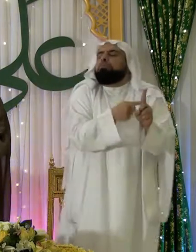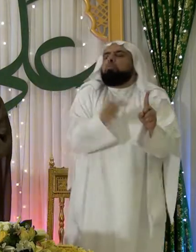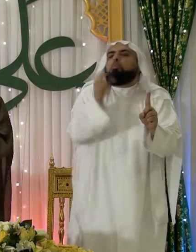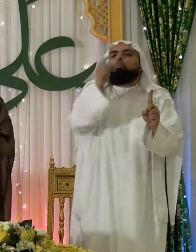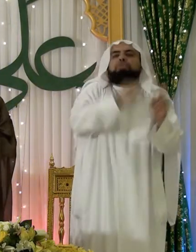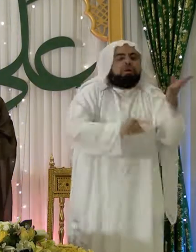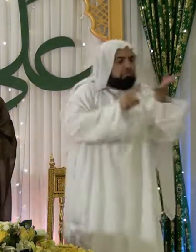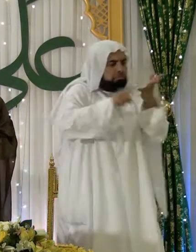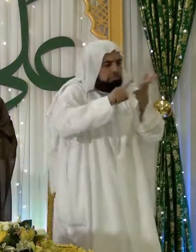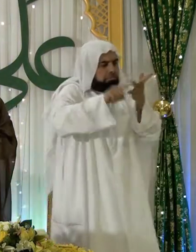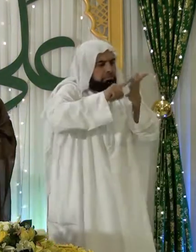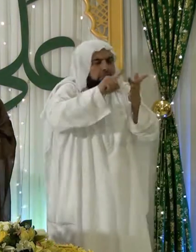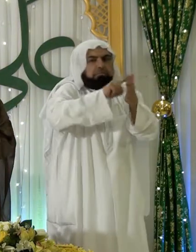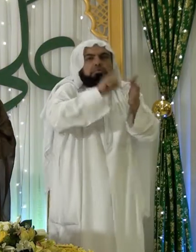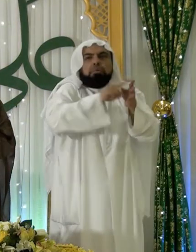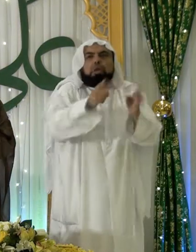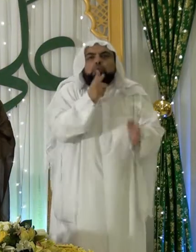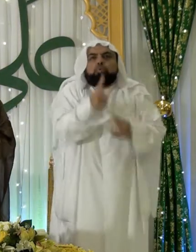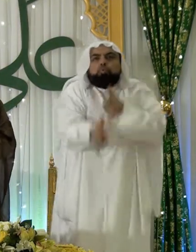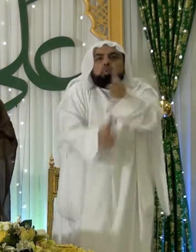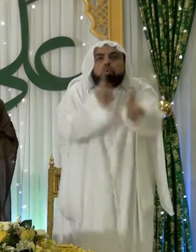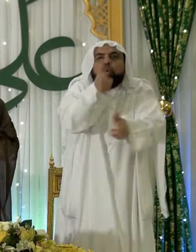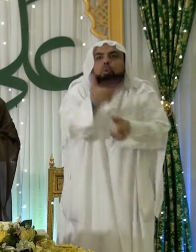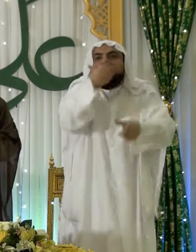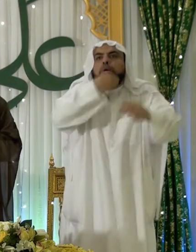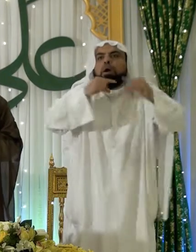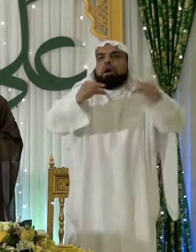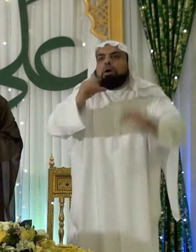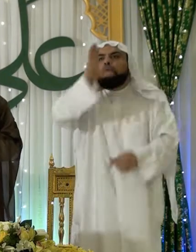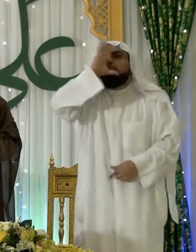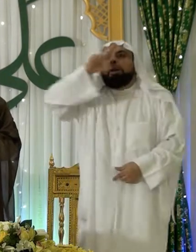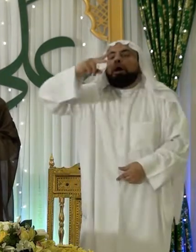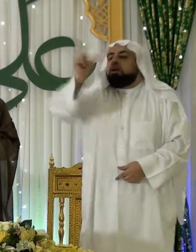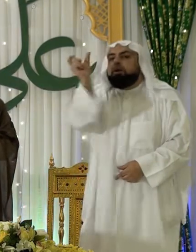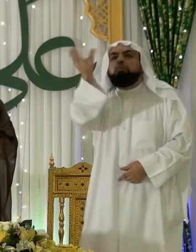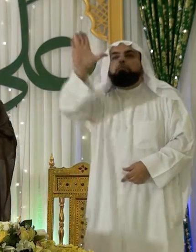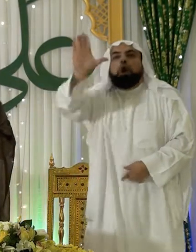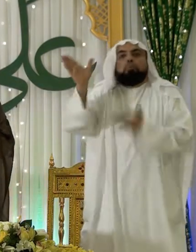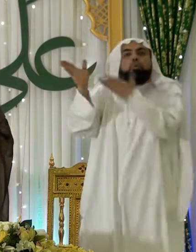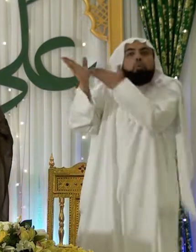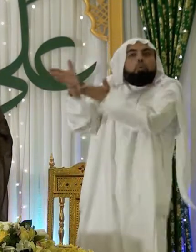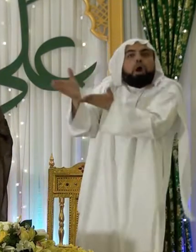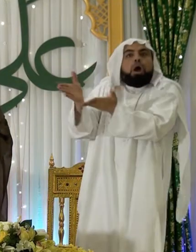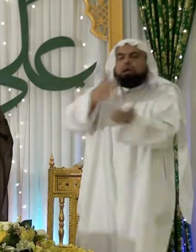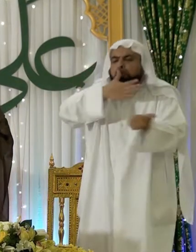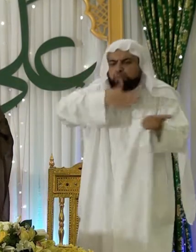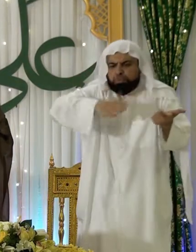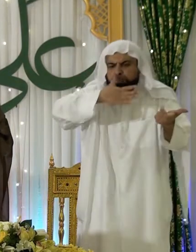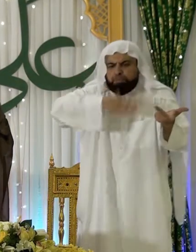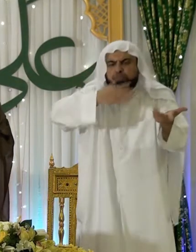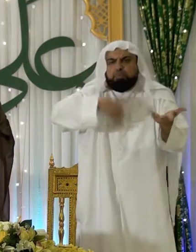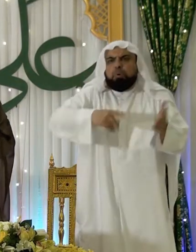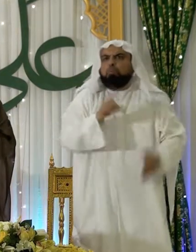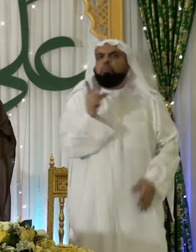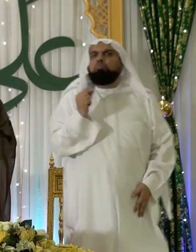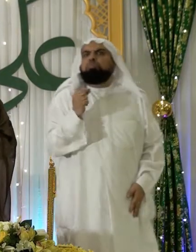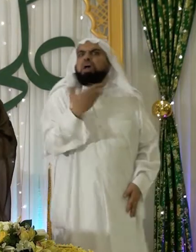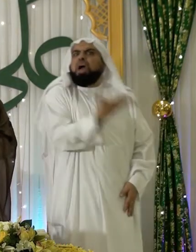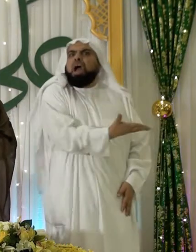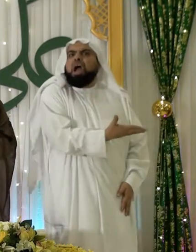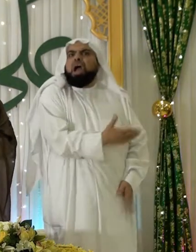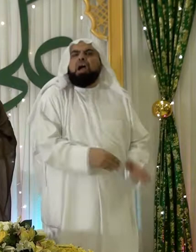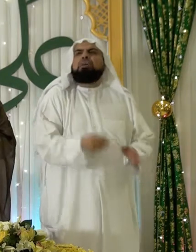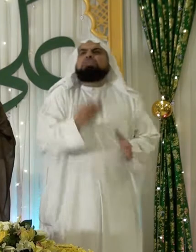يريد أن يشيد بعلي ويبين مقام علي ومنزلة علي